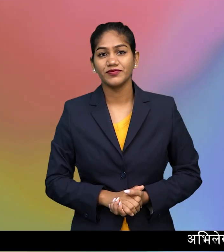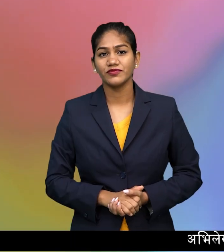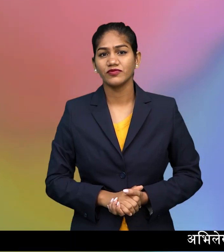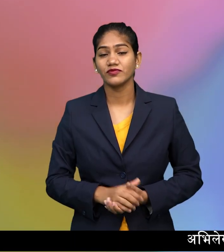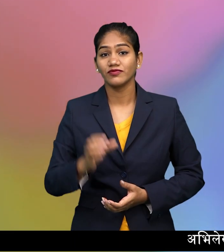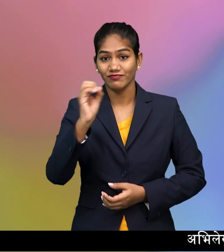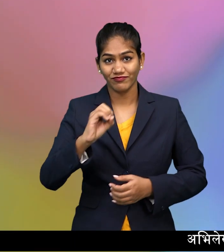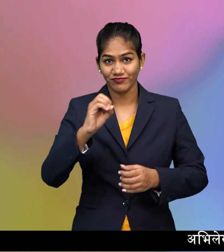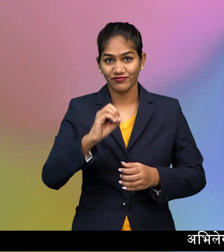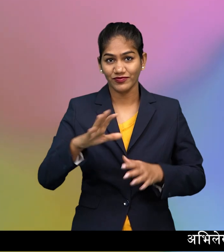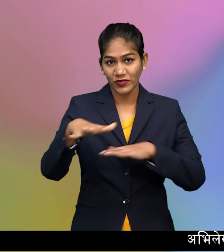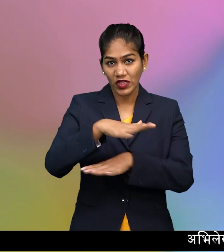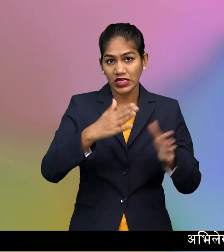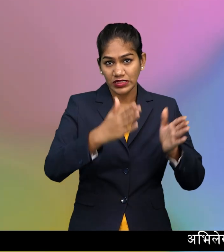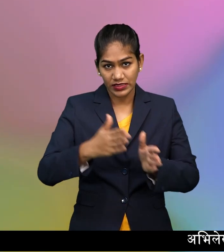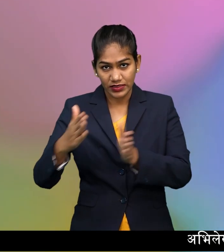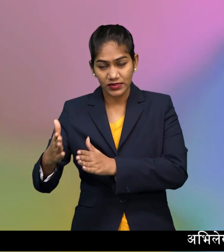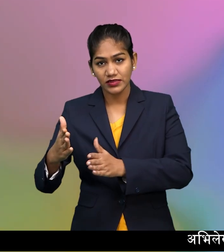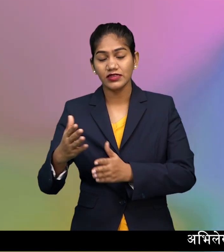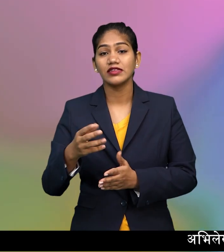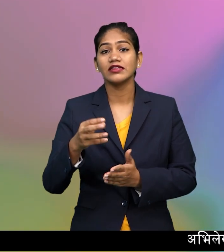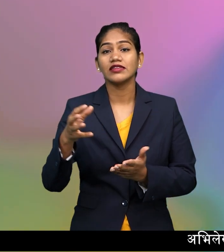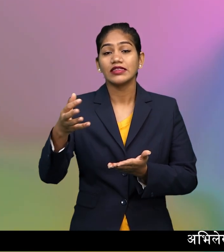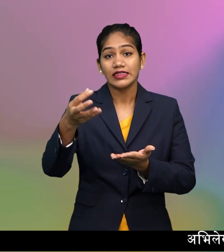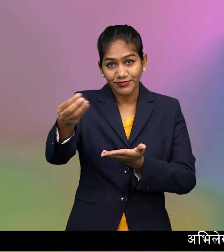अभिलेखबद्ध का आयोजन करता है।